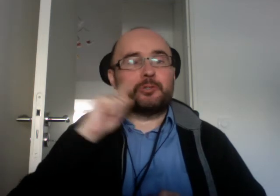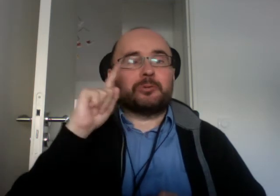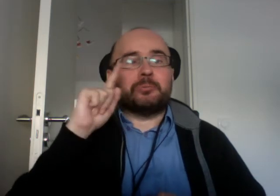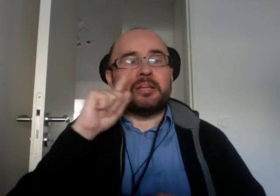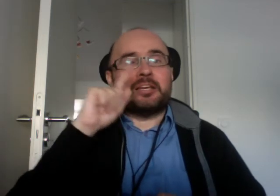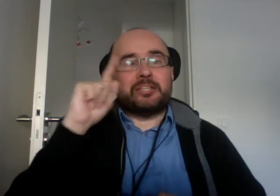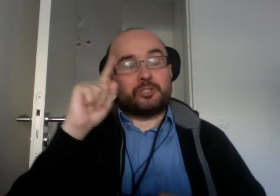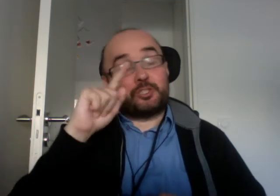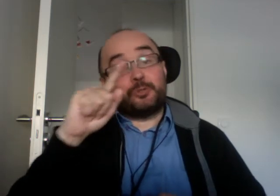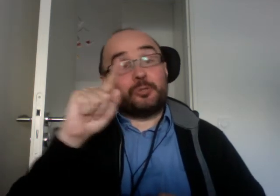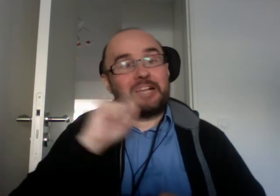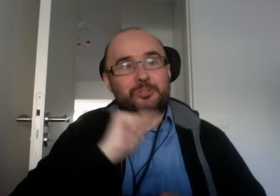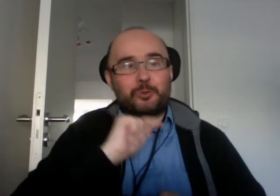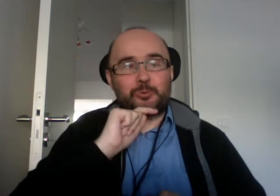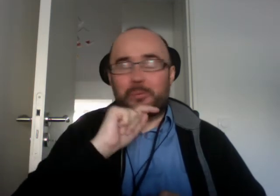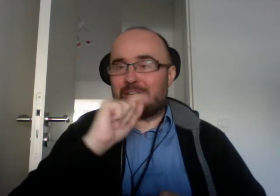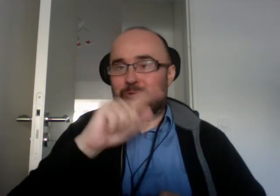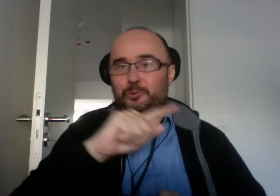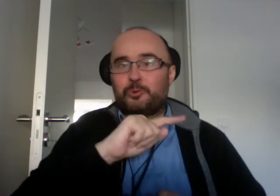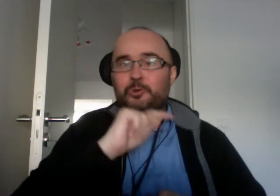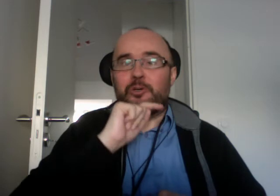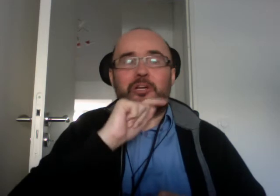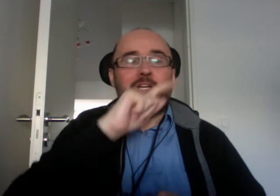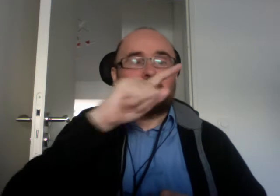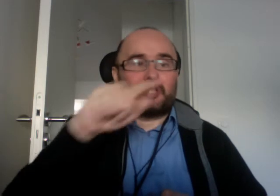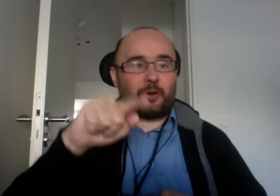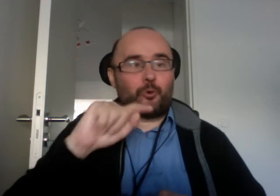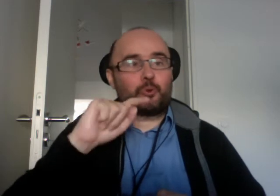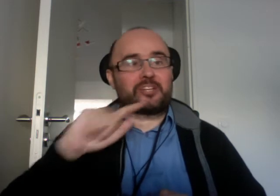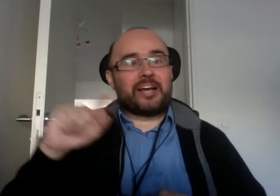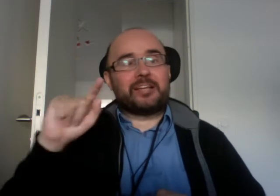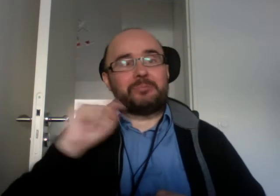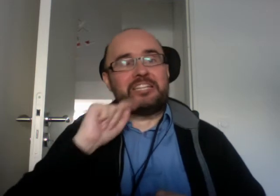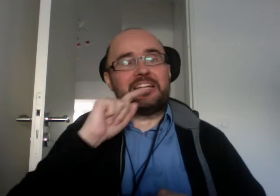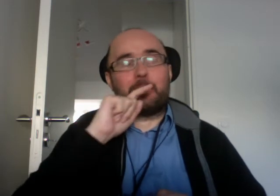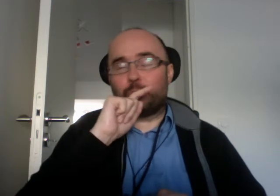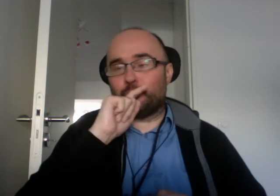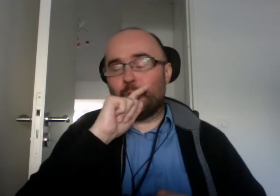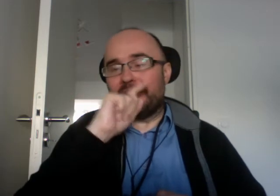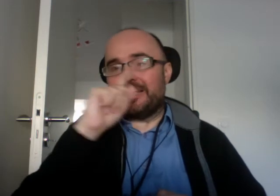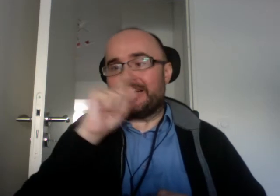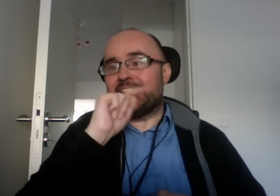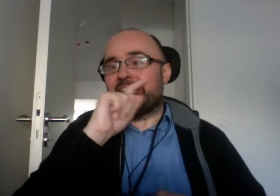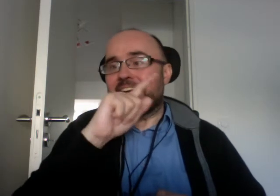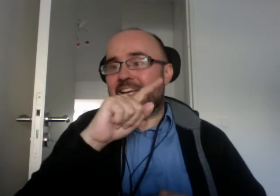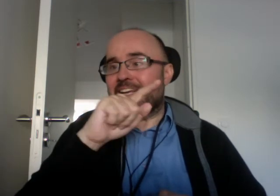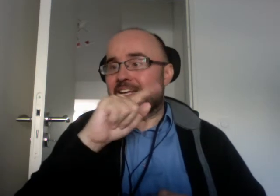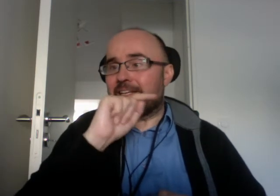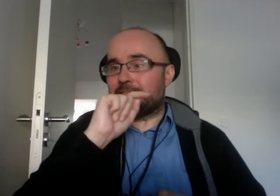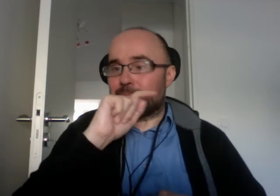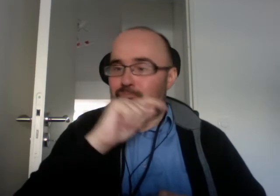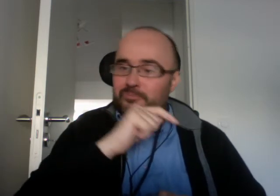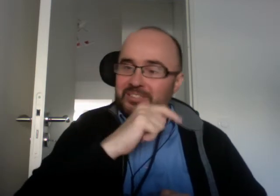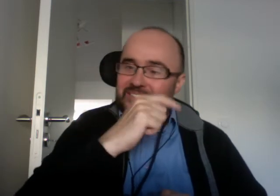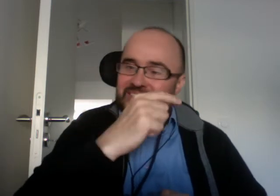j'ai eu de la chance parce que j'ai rencontré un ami il y a peu de temps et ça